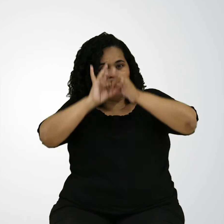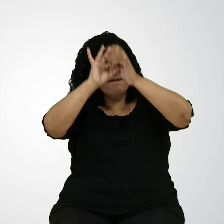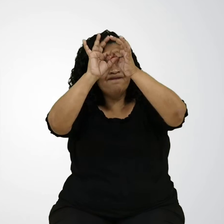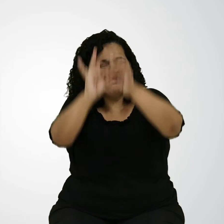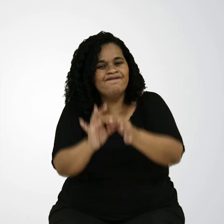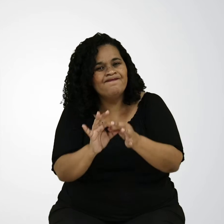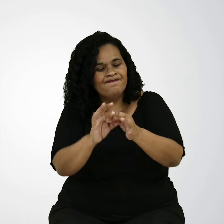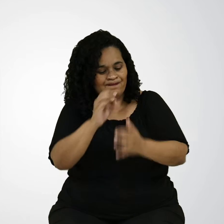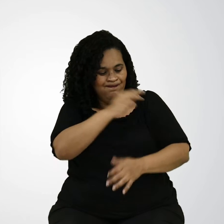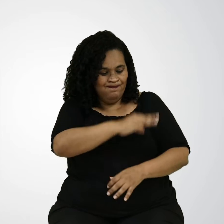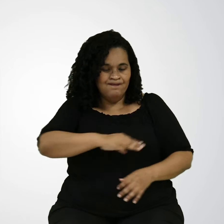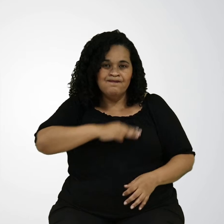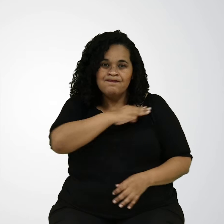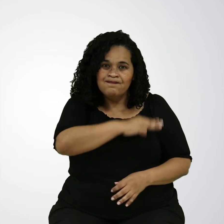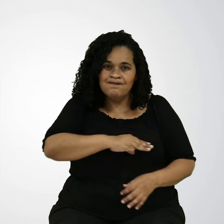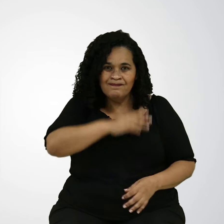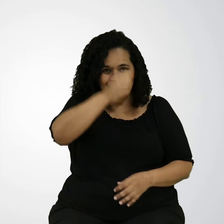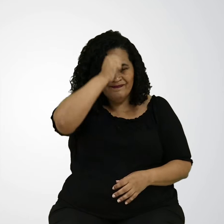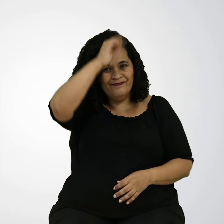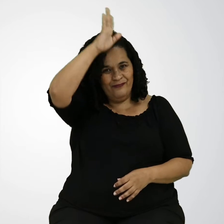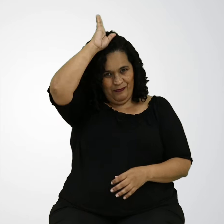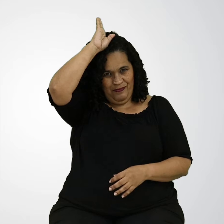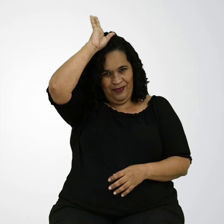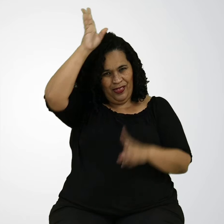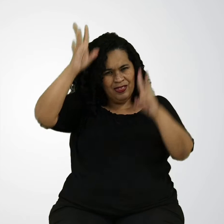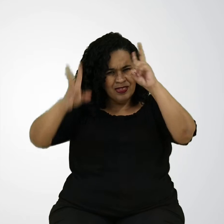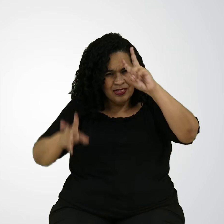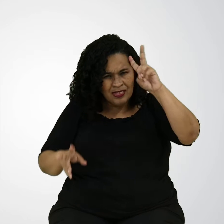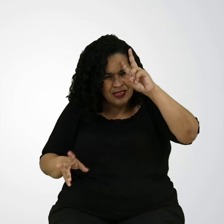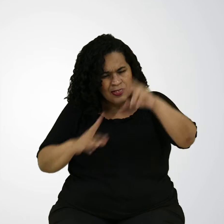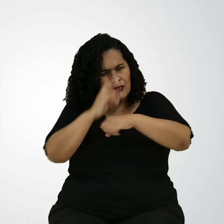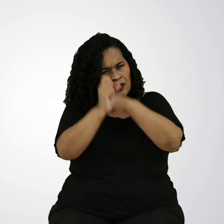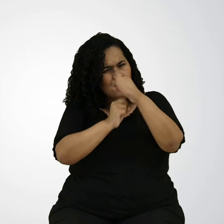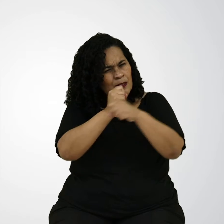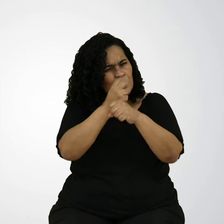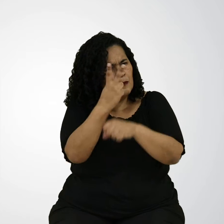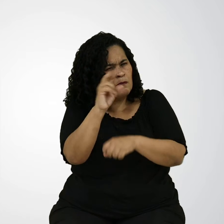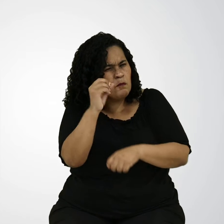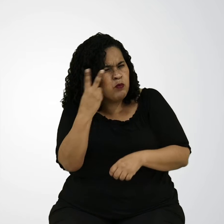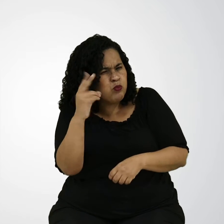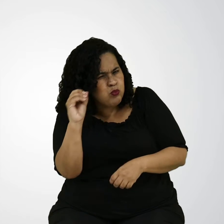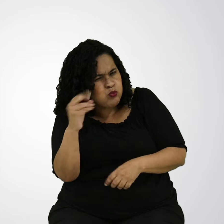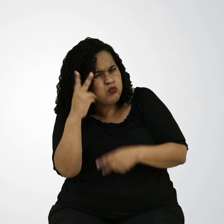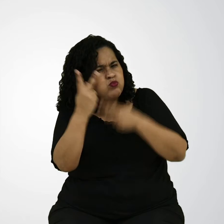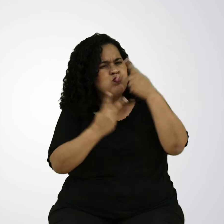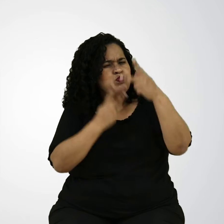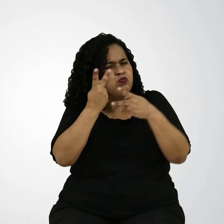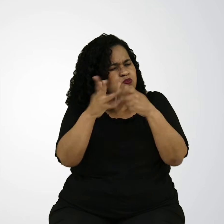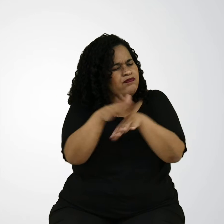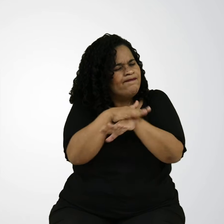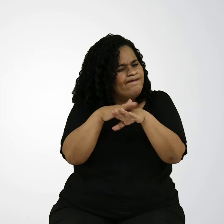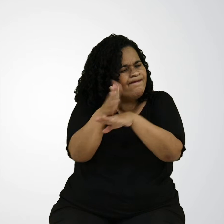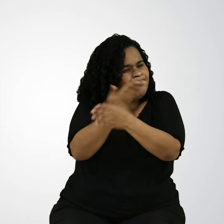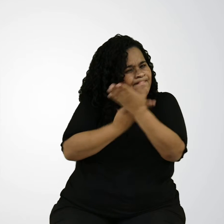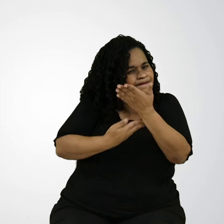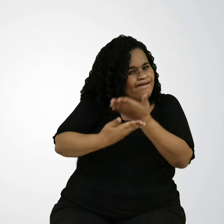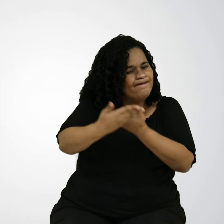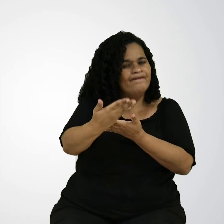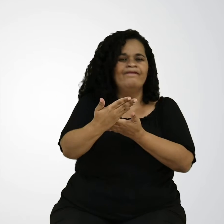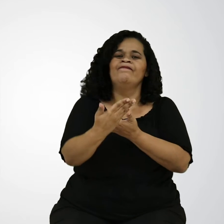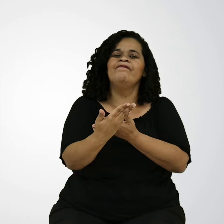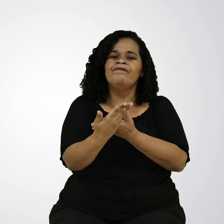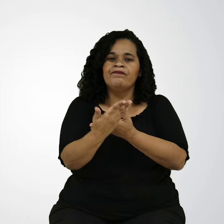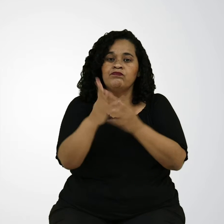e avivamento. Ano passado nós falamos sobre unidade e a conferência UMA desse ano vai falar sobre